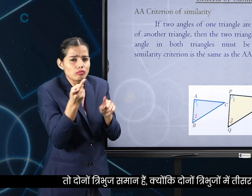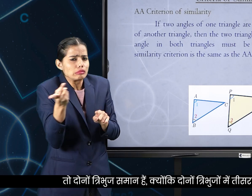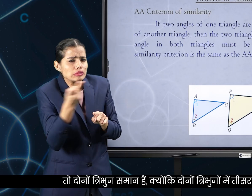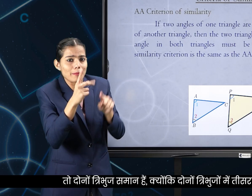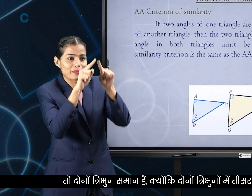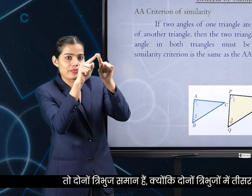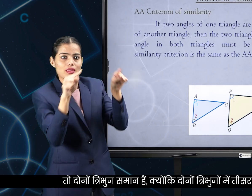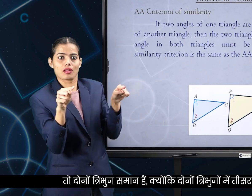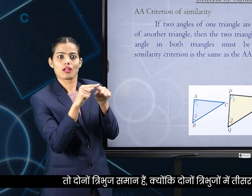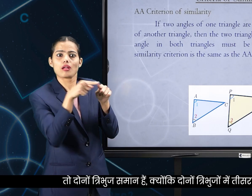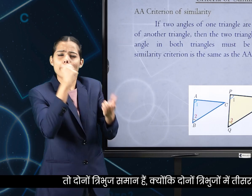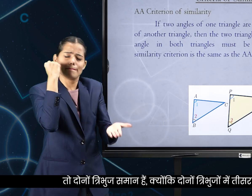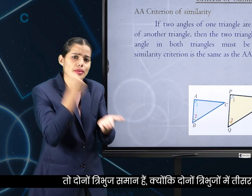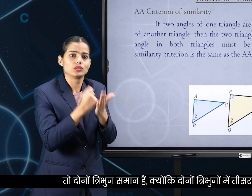होना चाहिए।